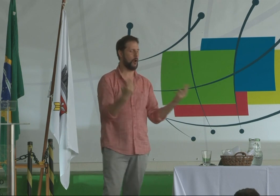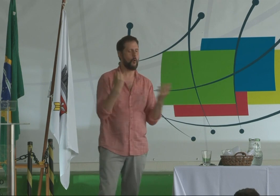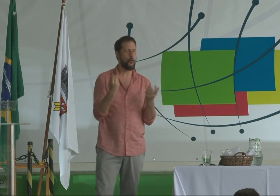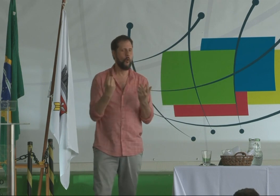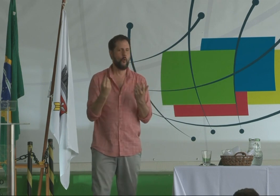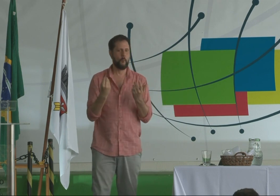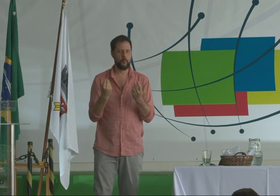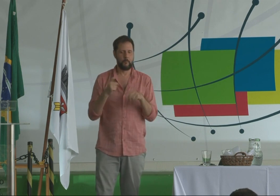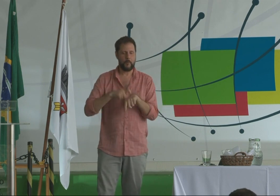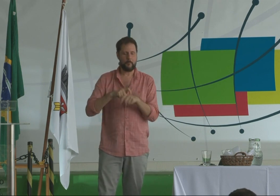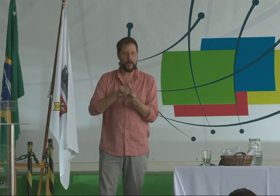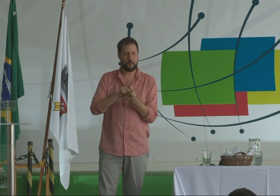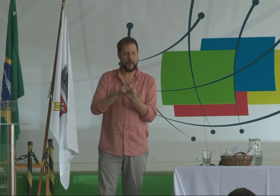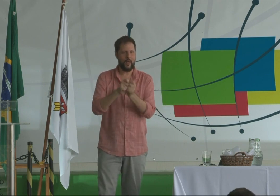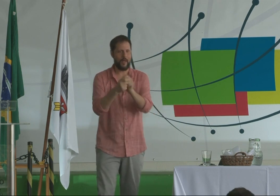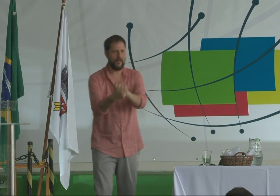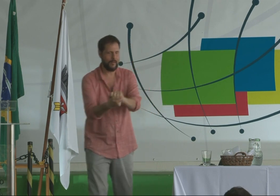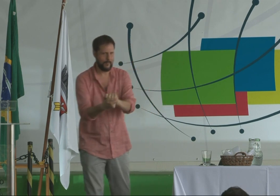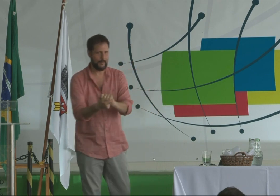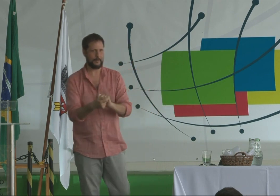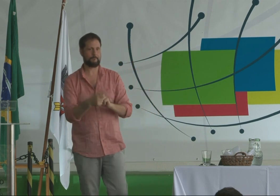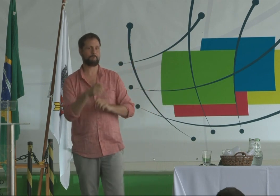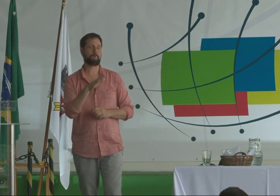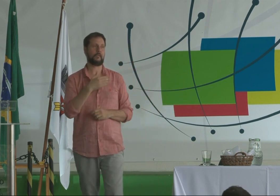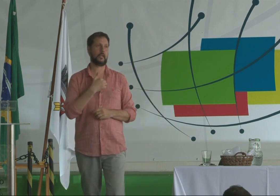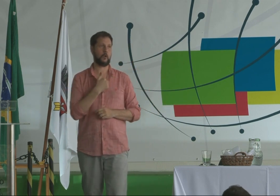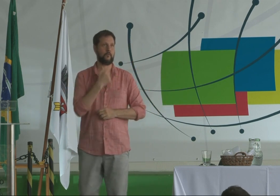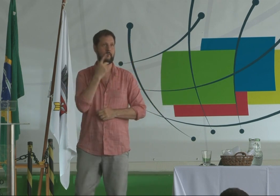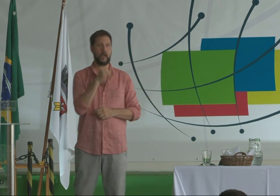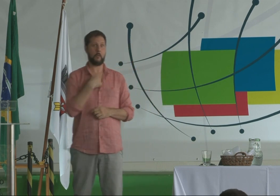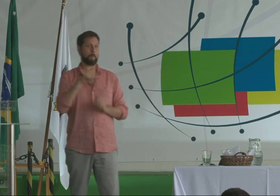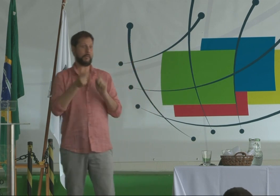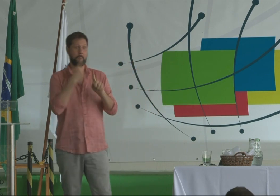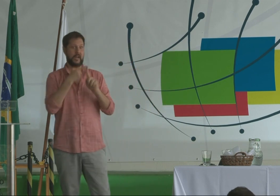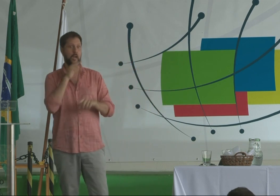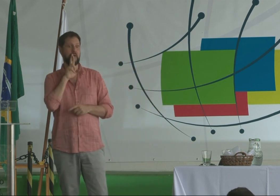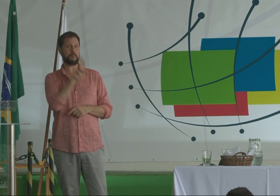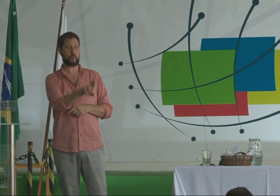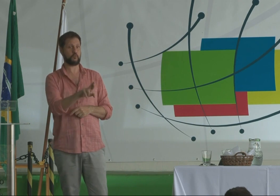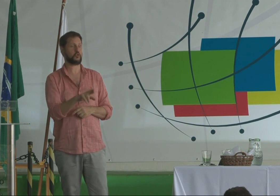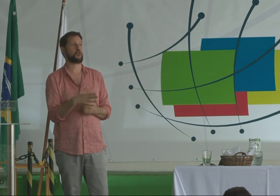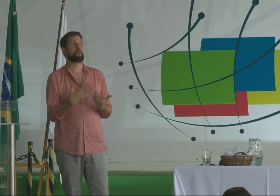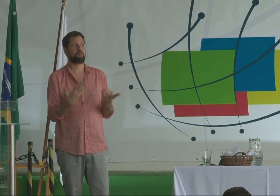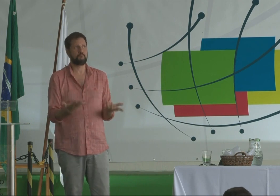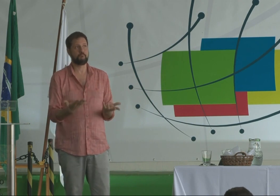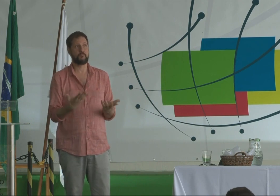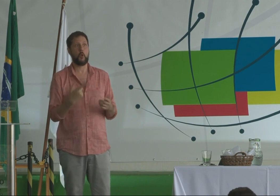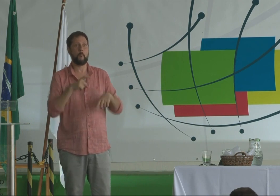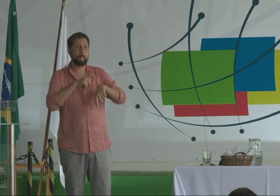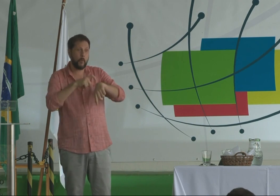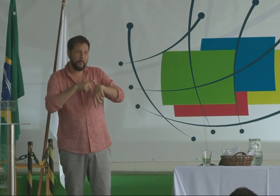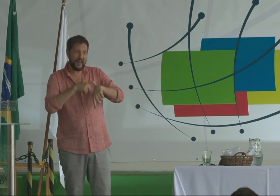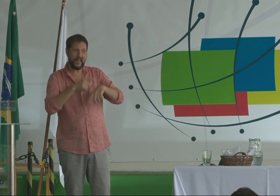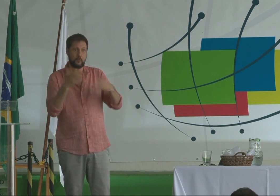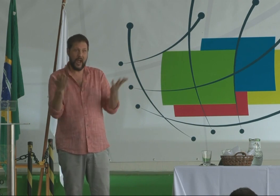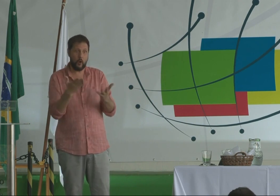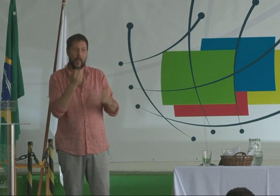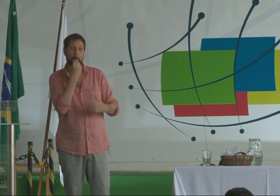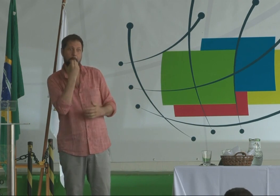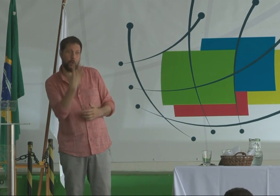A pergunta que você me fez, eles me fizeram também lá, como que a gente faz agora esse momento? Então, naquele momento, primeiro eu respondi, olha só, o